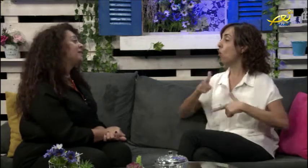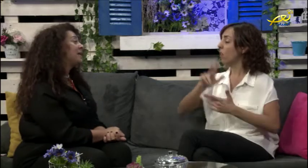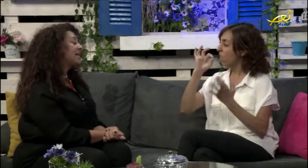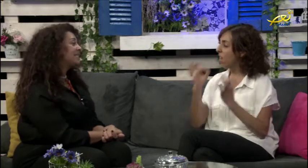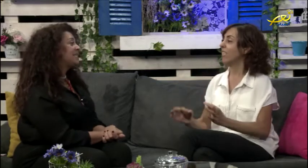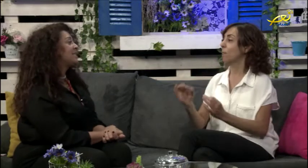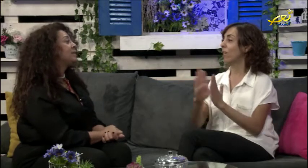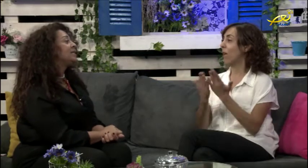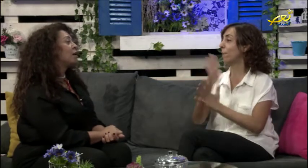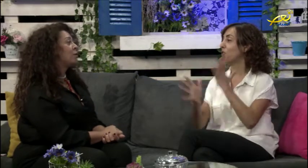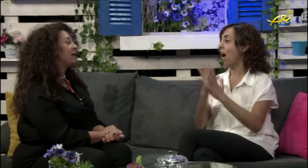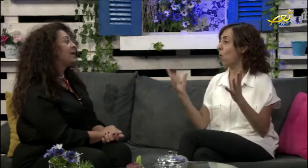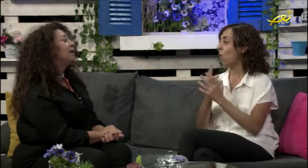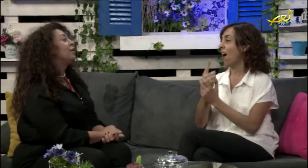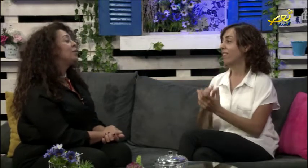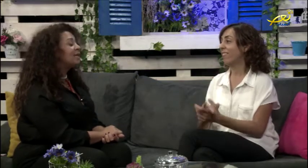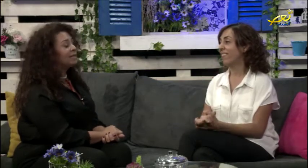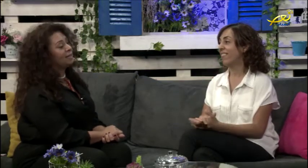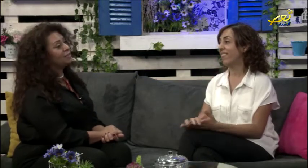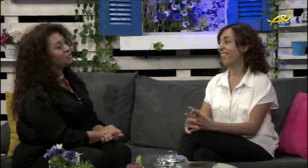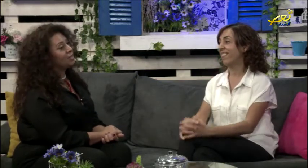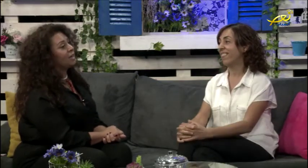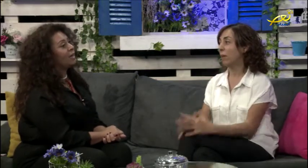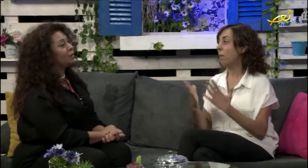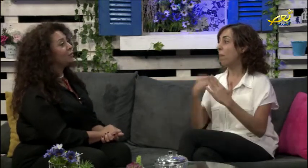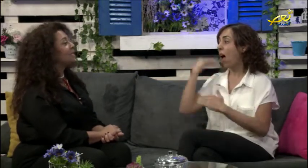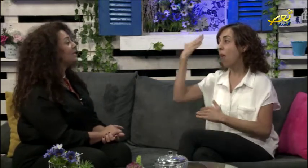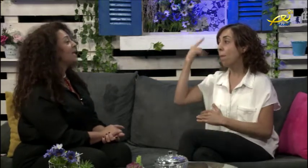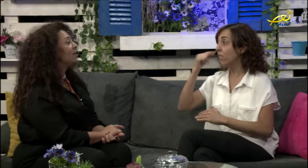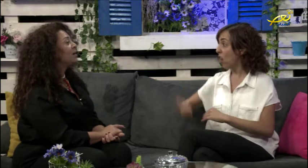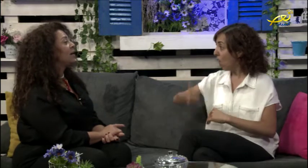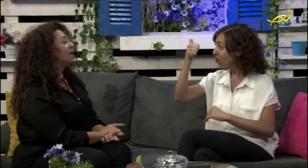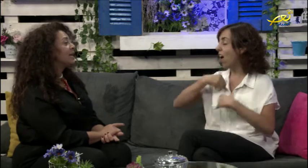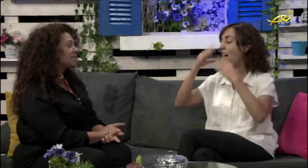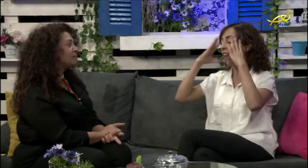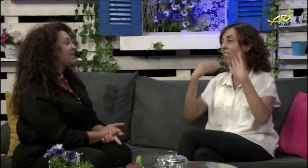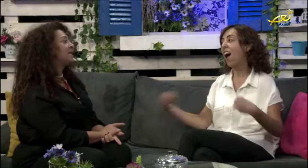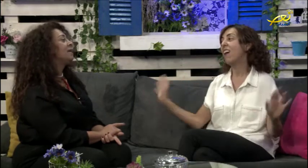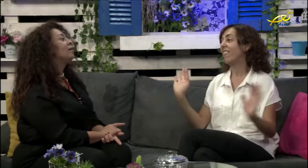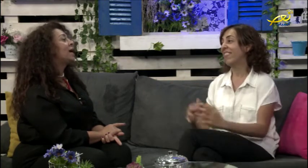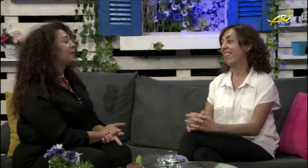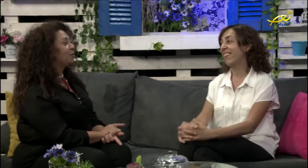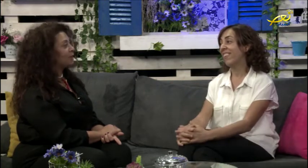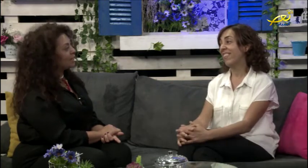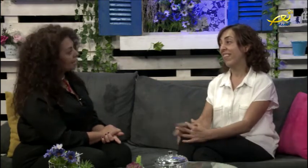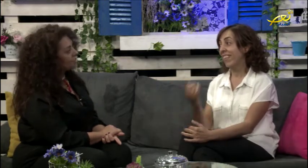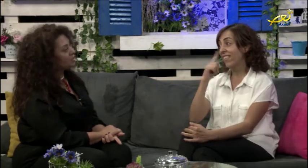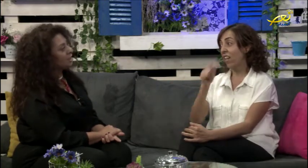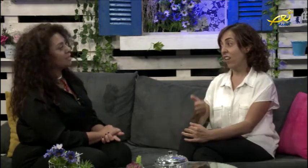بتتمنى كتير من الدولة إنه هي اللي تشتغل على إنه تصير هاللغة رسمية، لأنه وقت هيدا الشيء رح